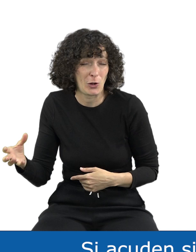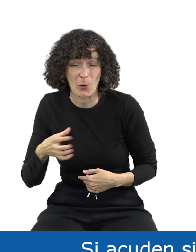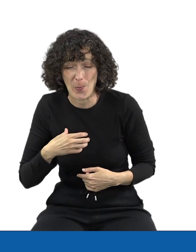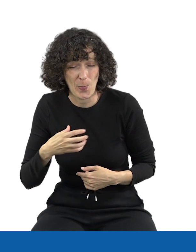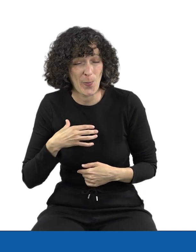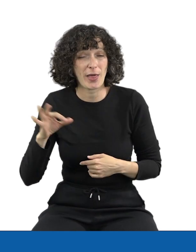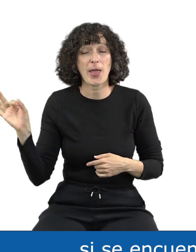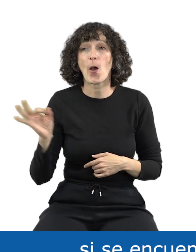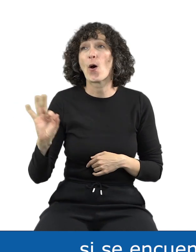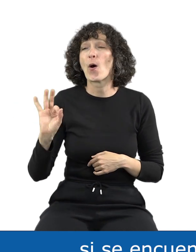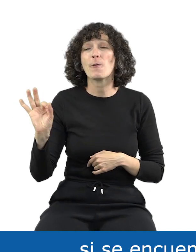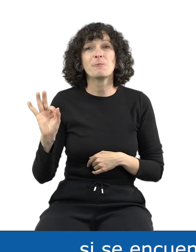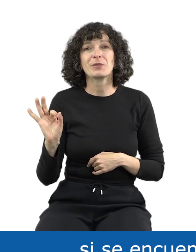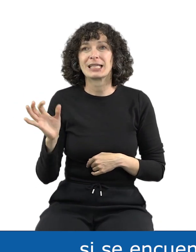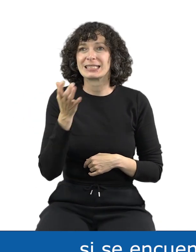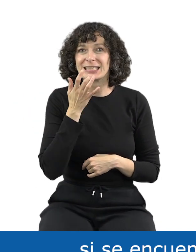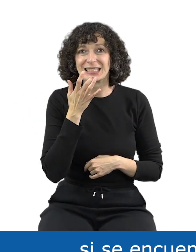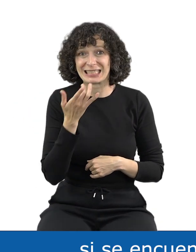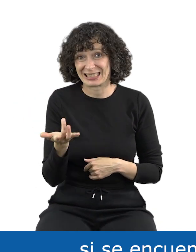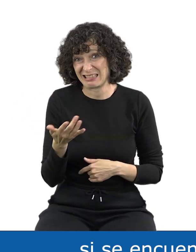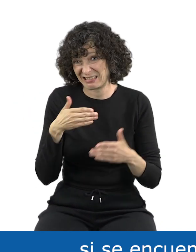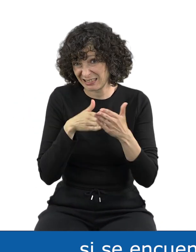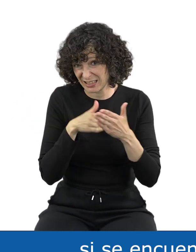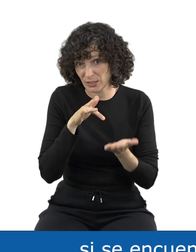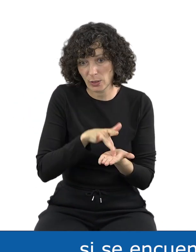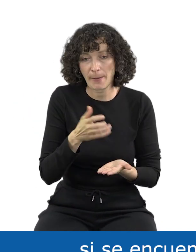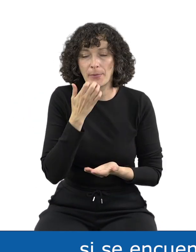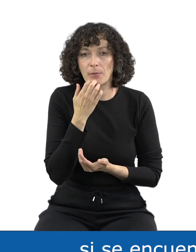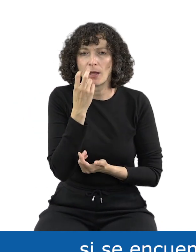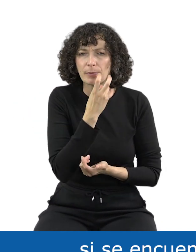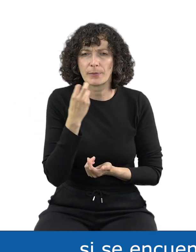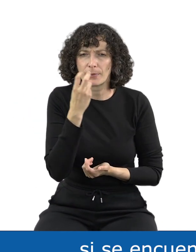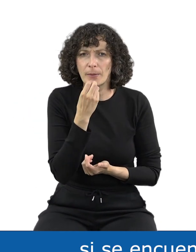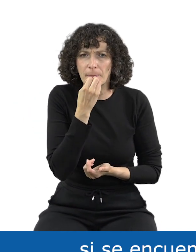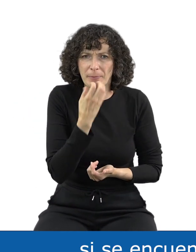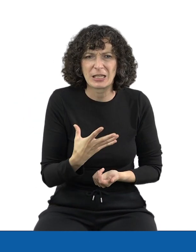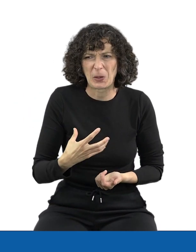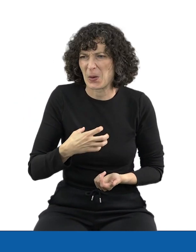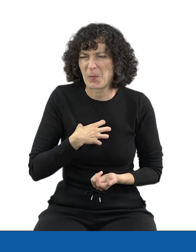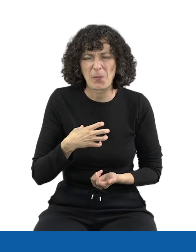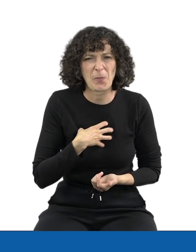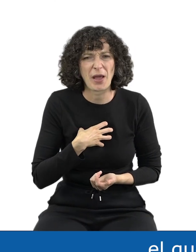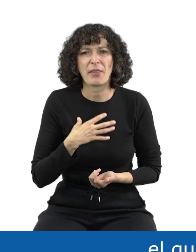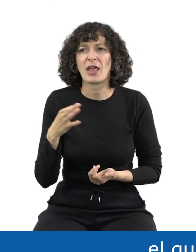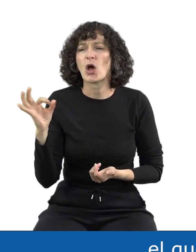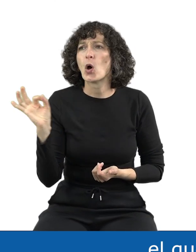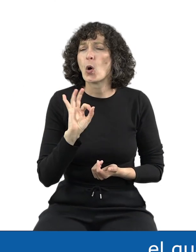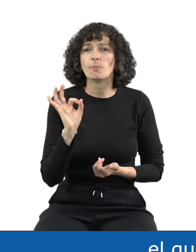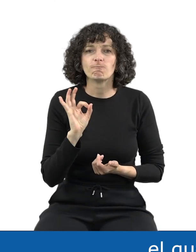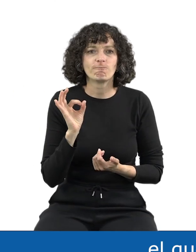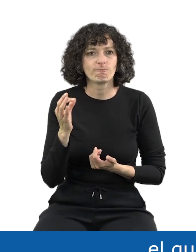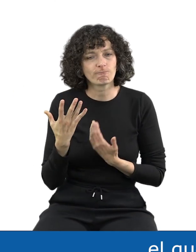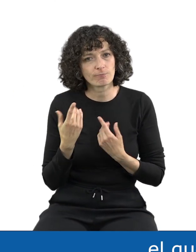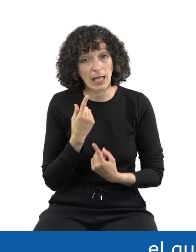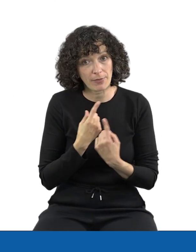ninguno, si se encuentran las barreras como el no poder leer bien los labios, el que muchas